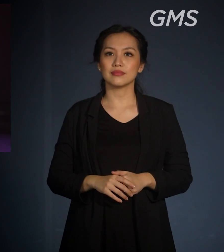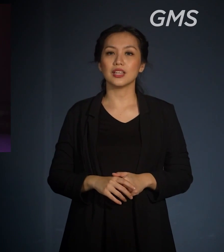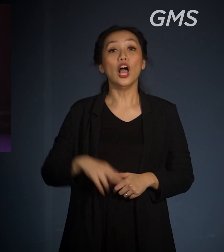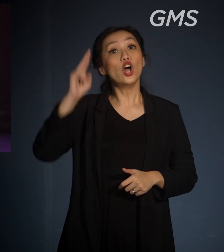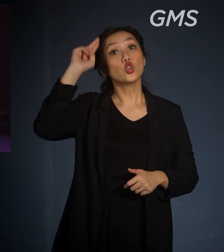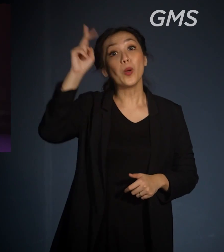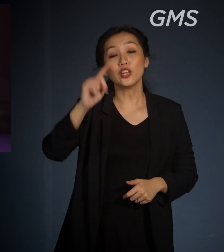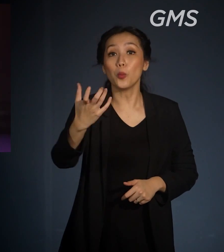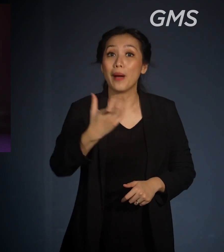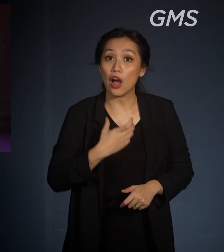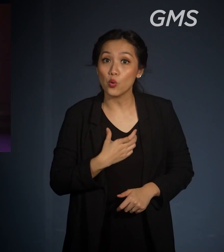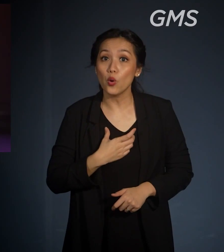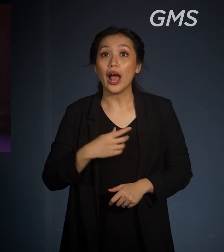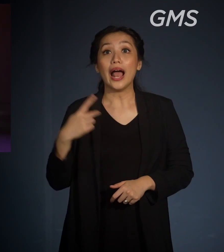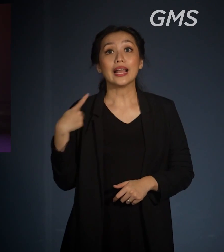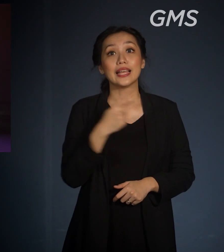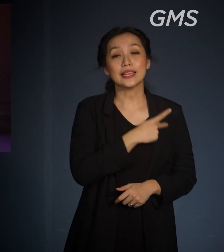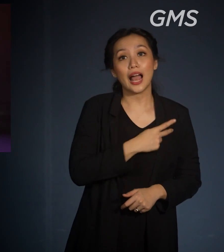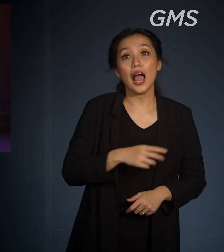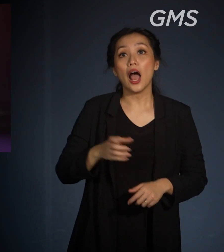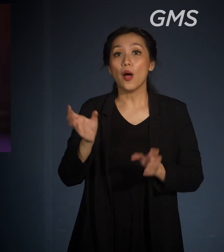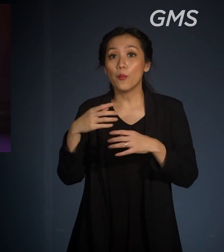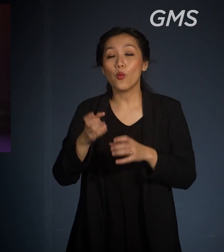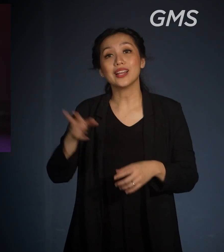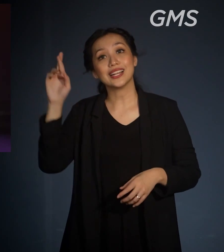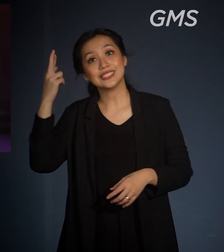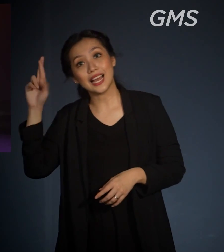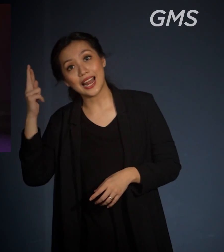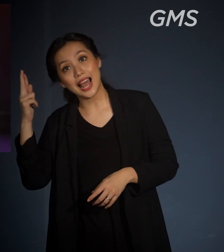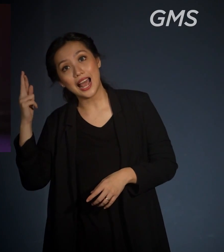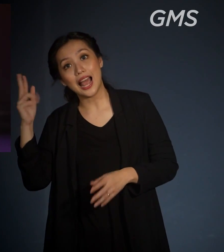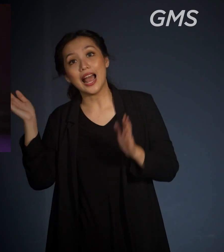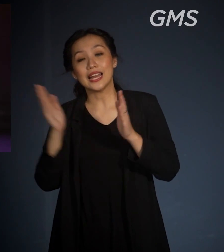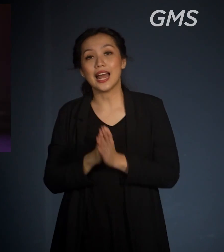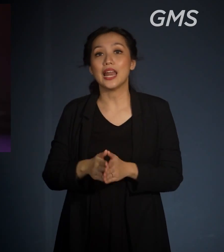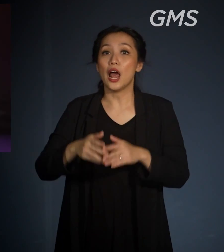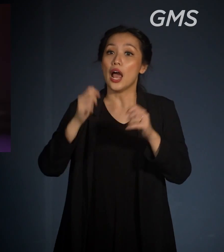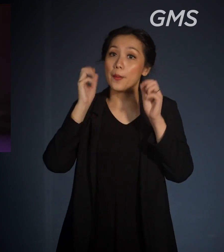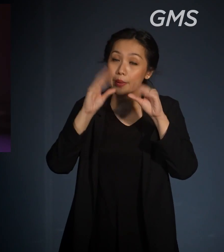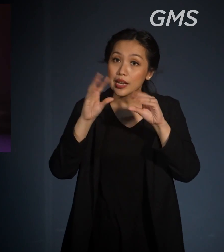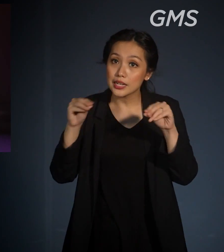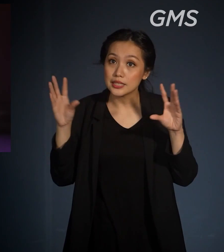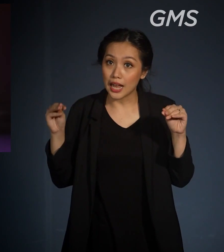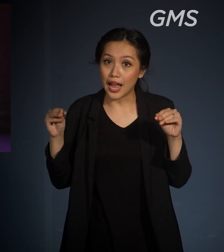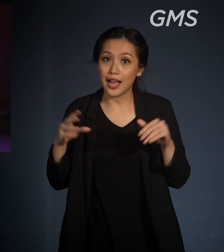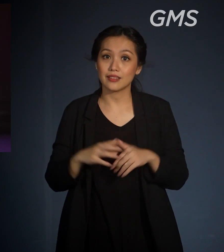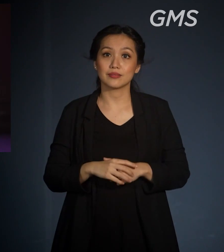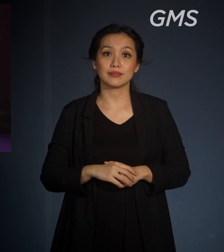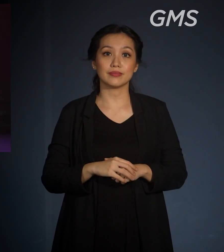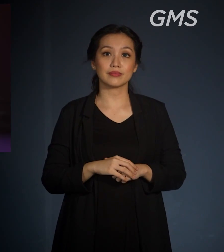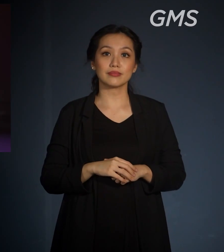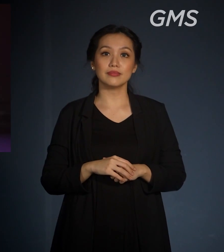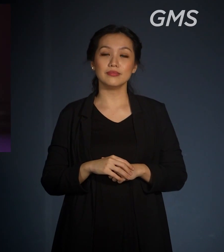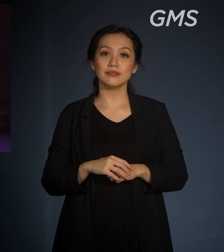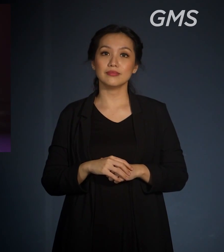Tuhan ingin kita itu melaksanakan rencana. Karena Tuhan memberikan kemampuan. Nah, itulah sebabnya,